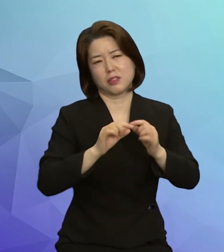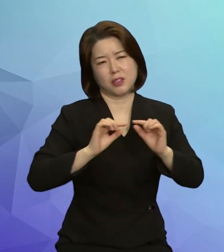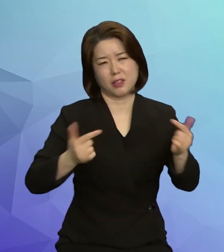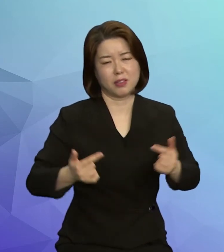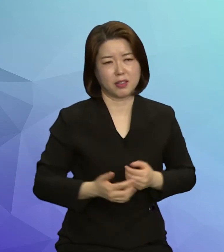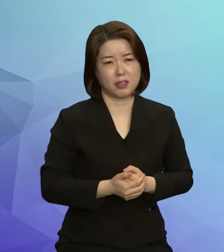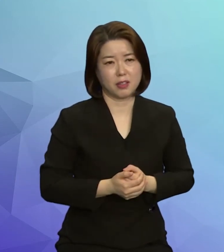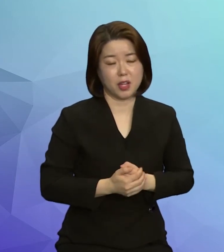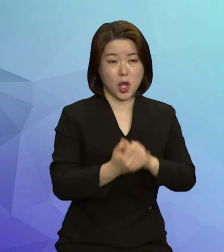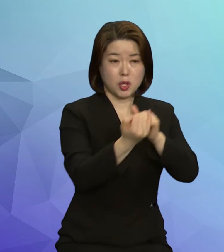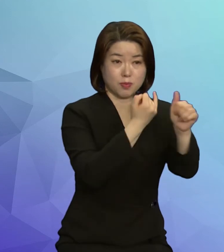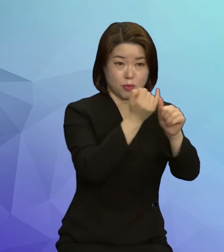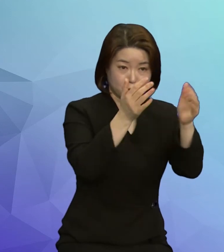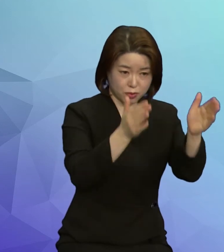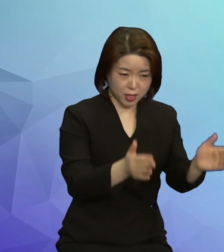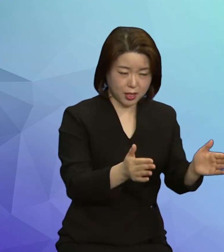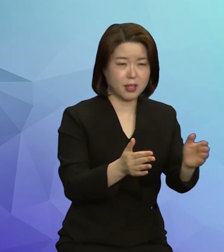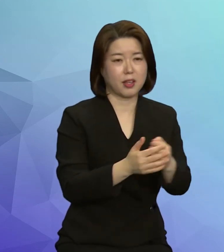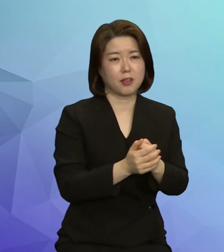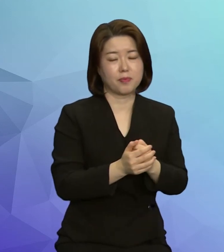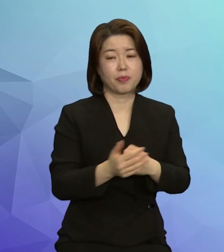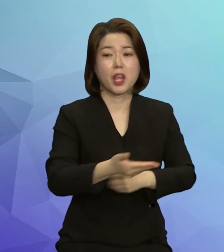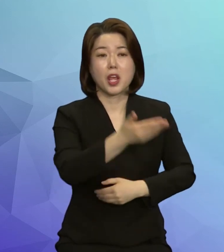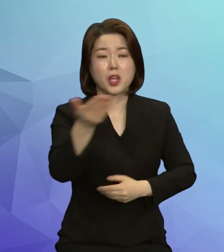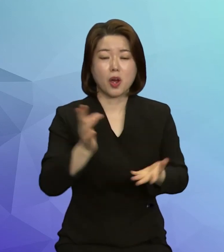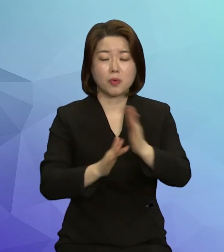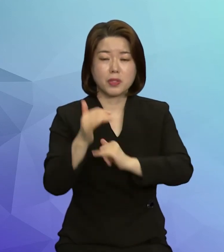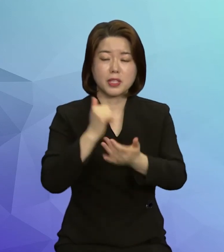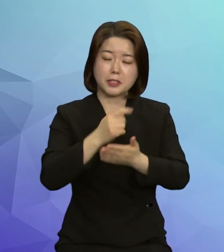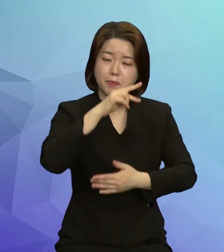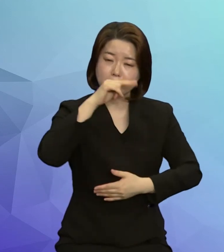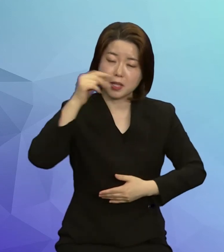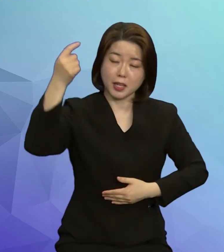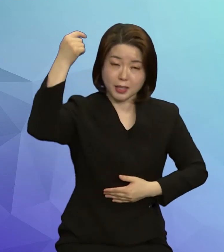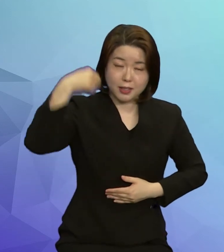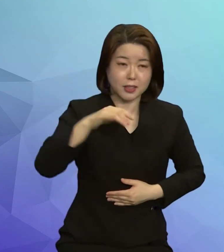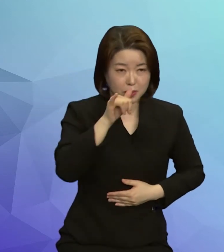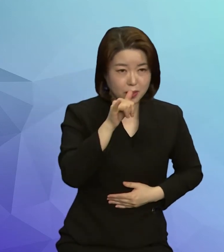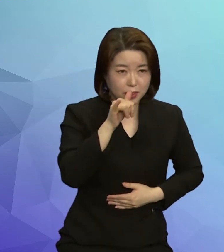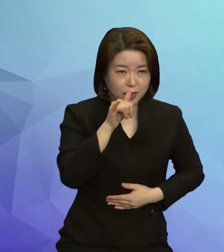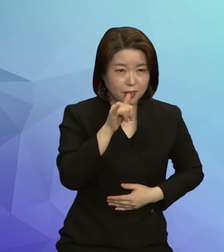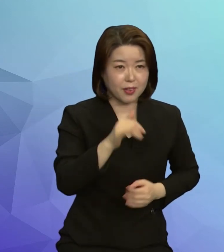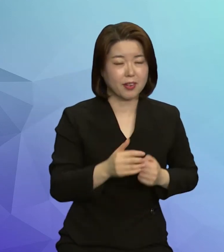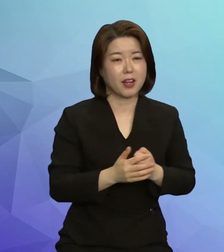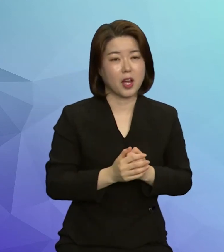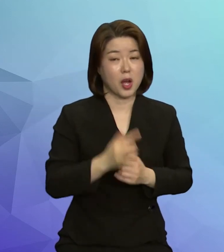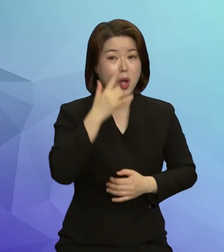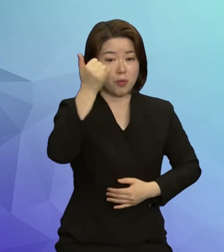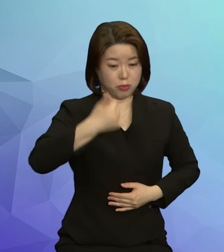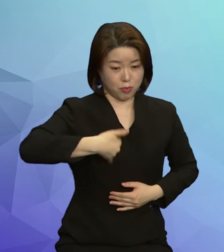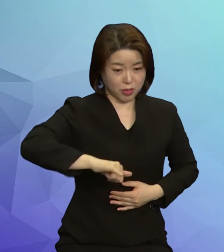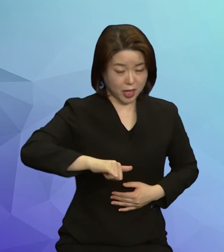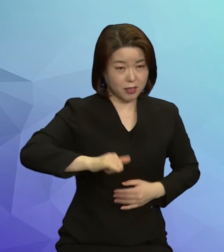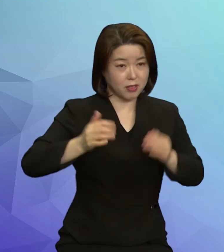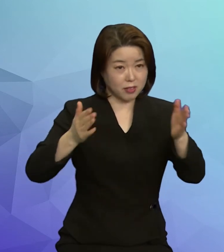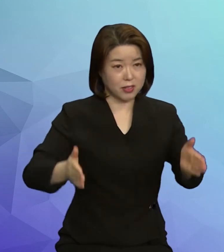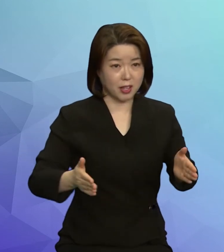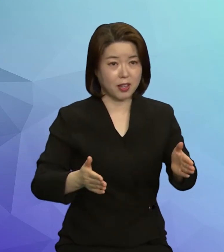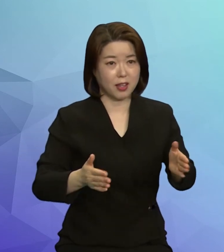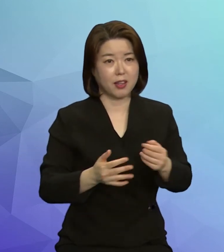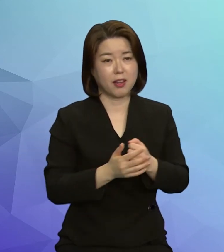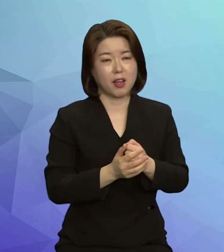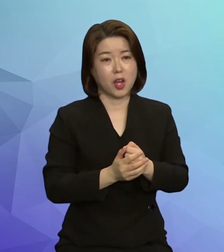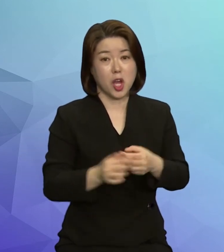못할 때가 많습니다. 부부 사이에 여러분 예수님의 향기가 느껴지나요? 부모 자녀